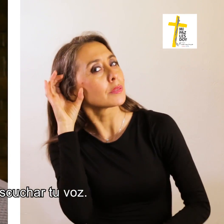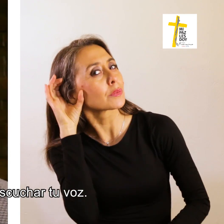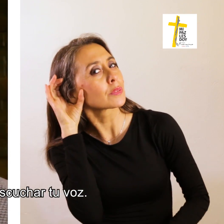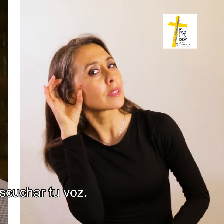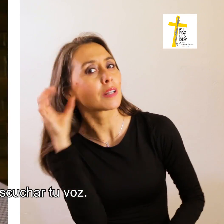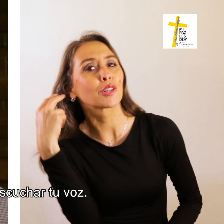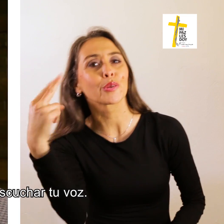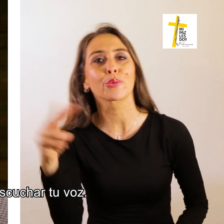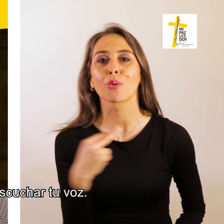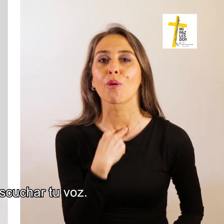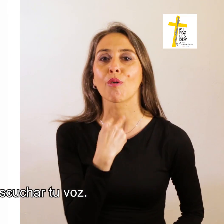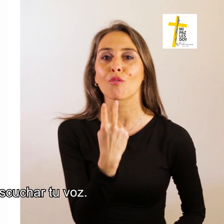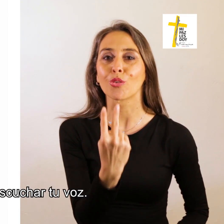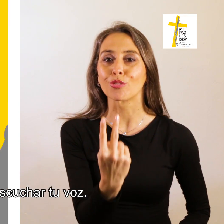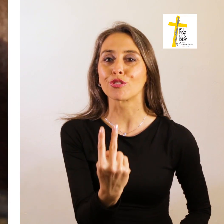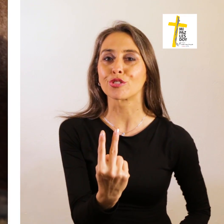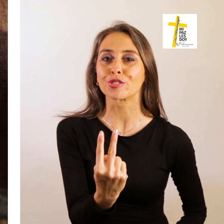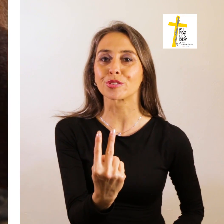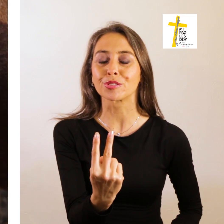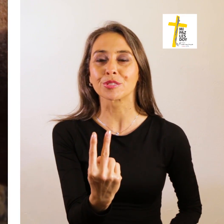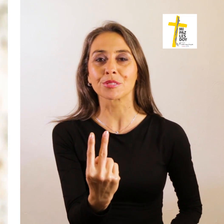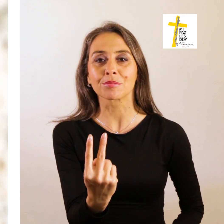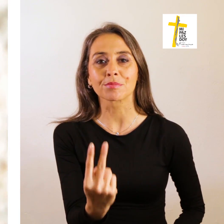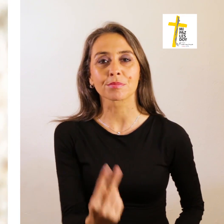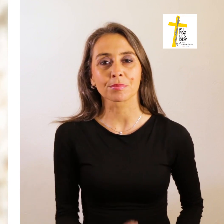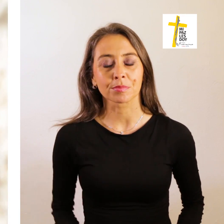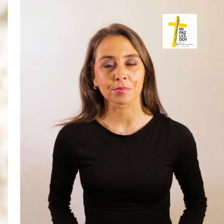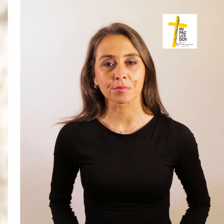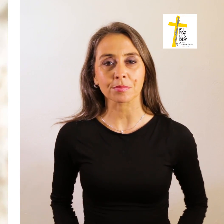para escuchar tu voz.